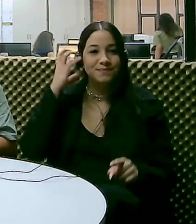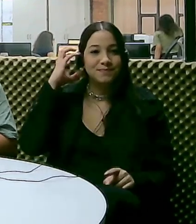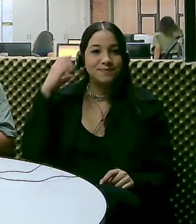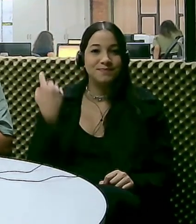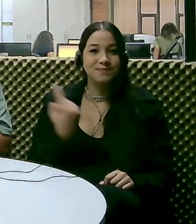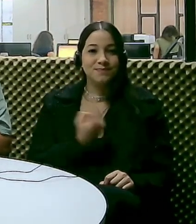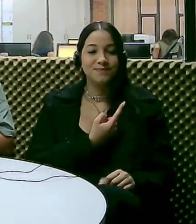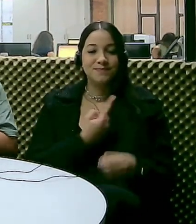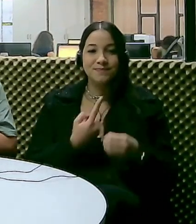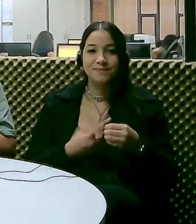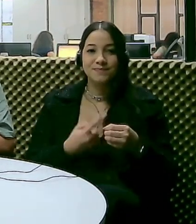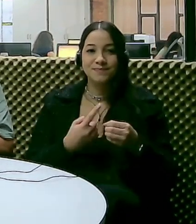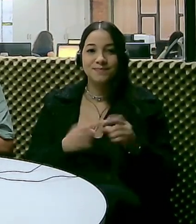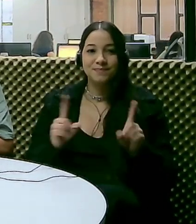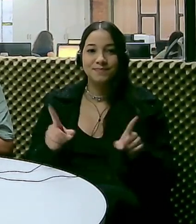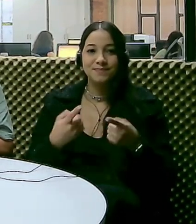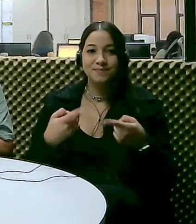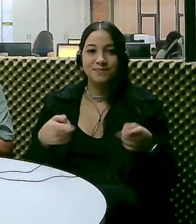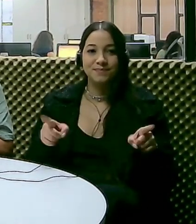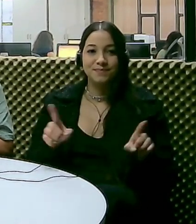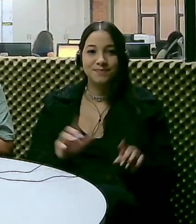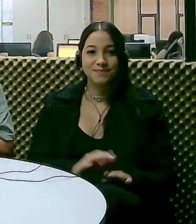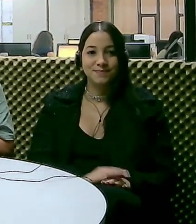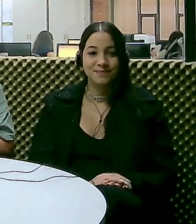Rádio Nossa Cidade.